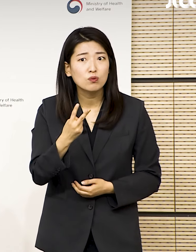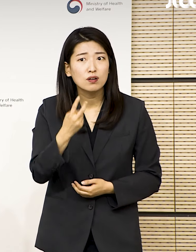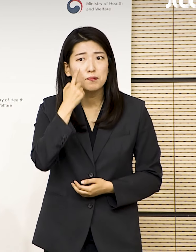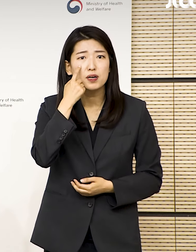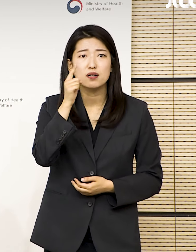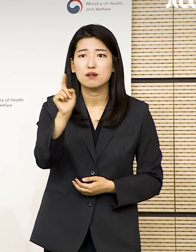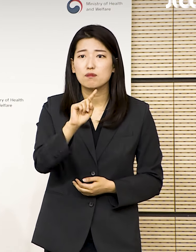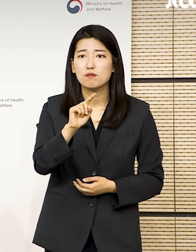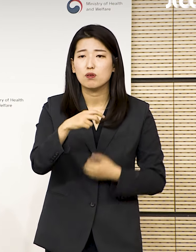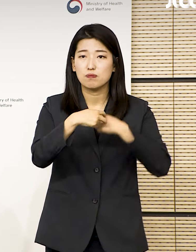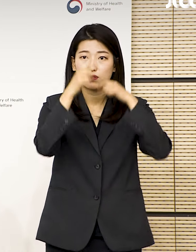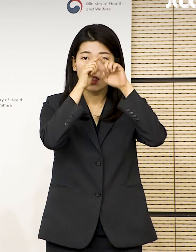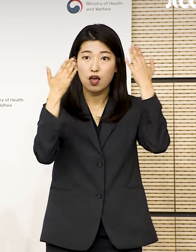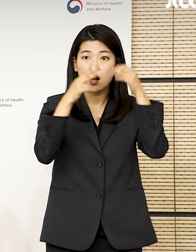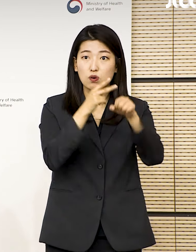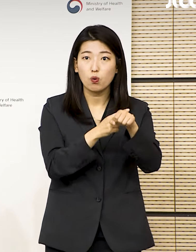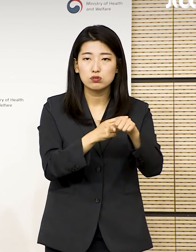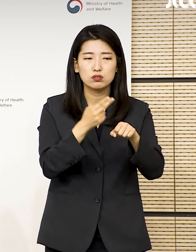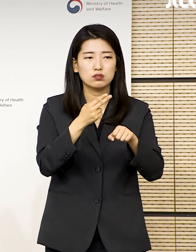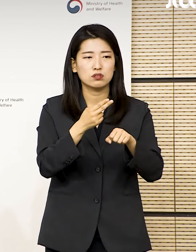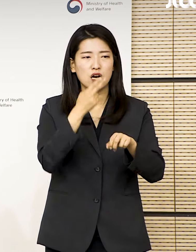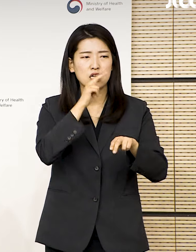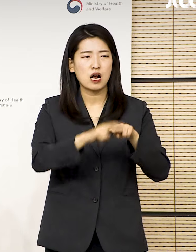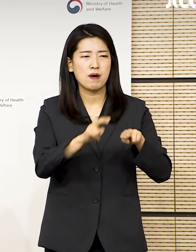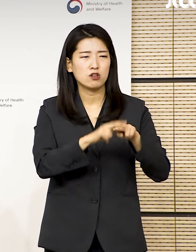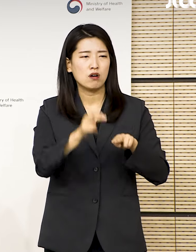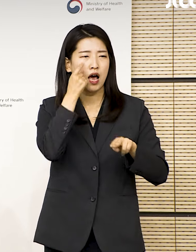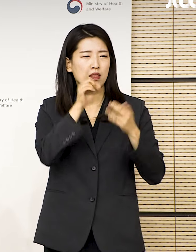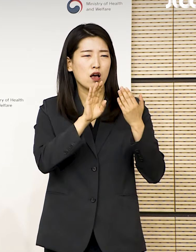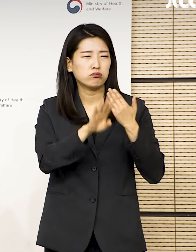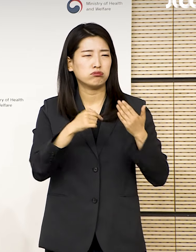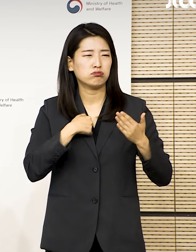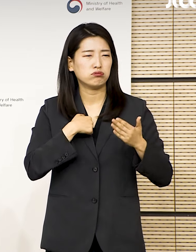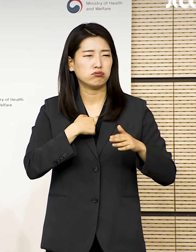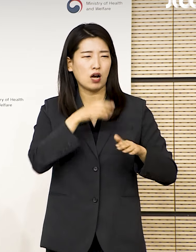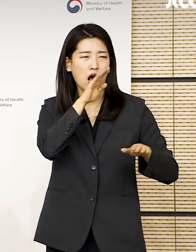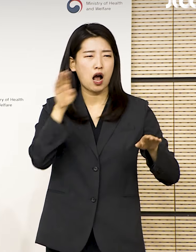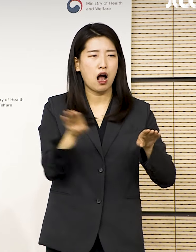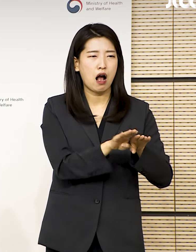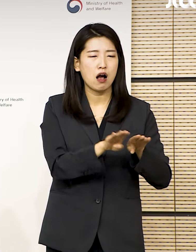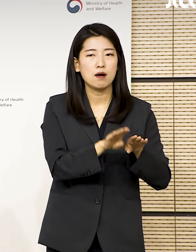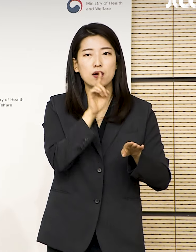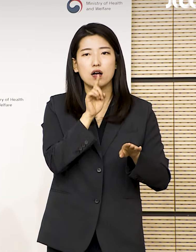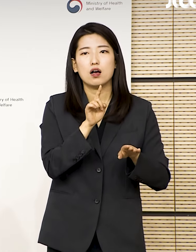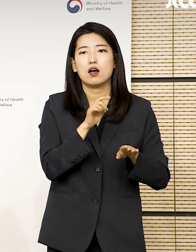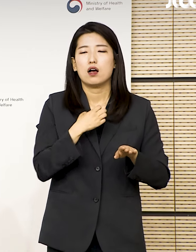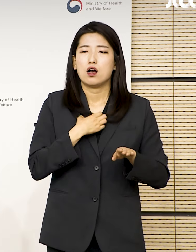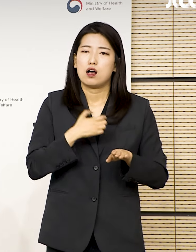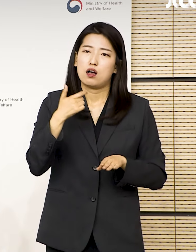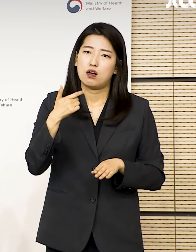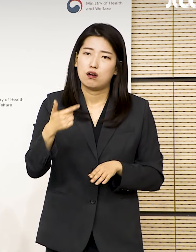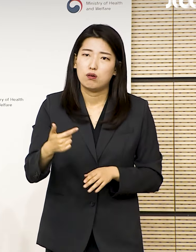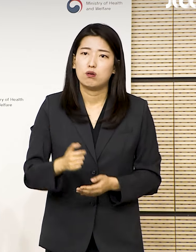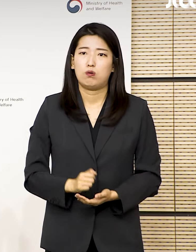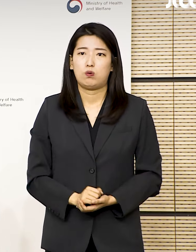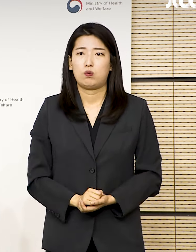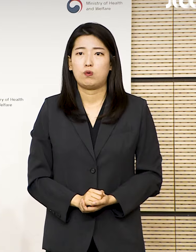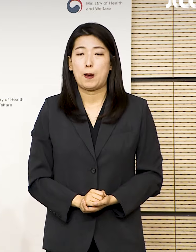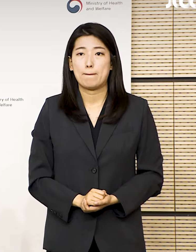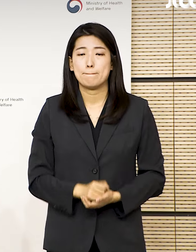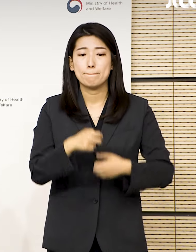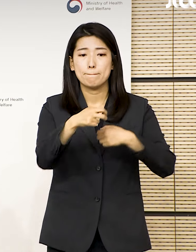질환자의 고통과 불안이 커지고 있습니다 치료의 가장 중요한 의사와 환자간 신뢰 관계가